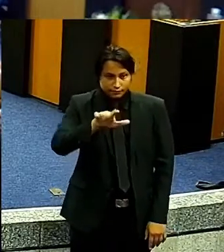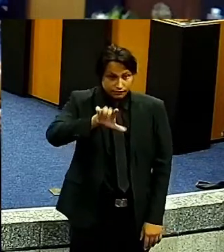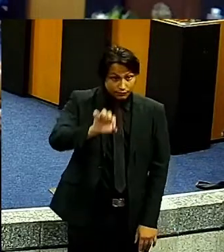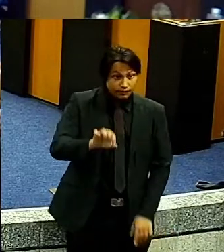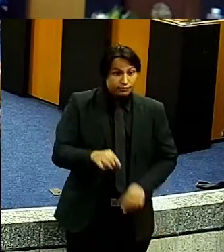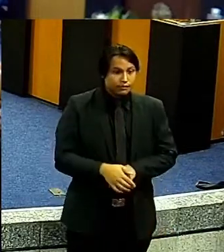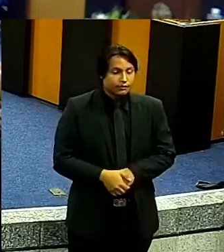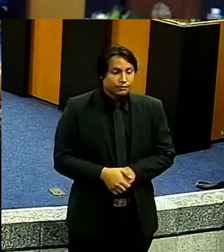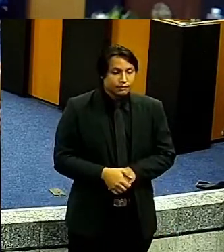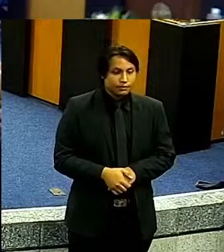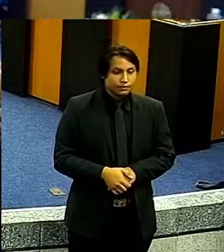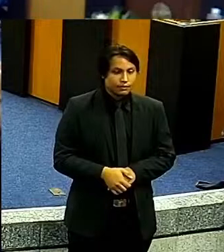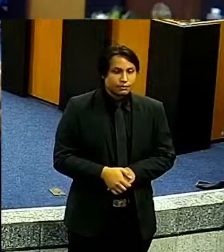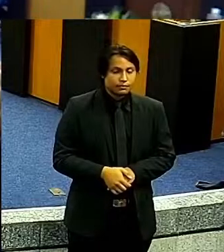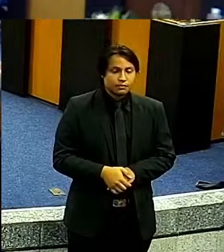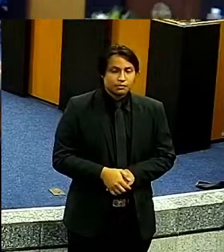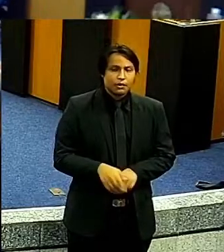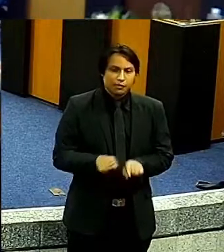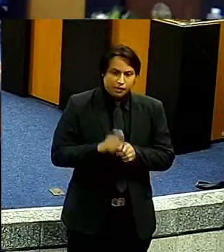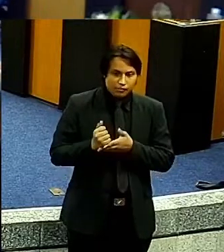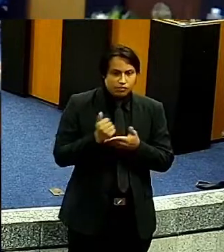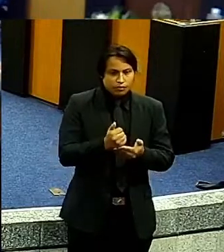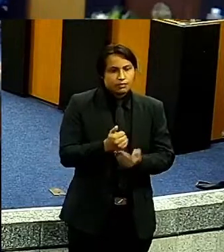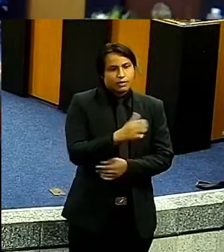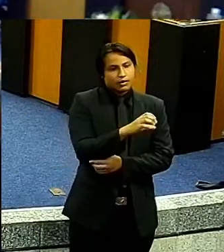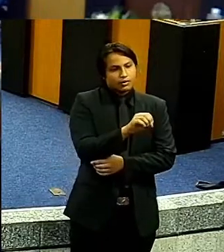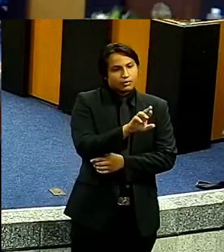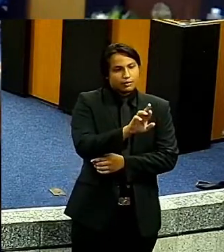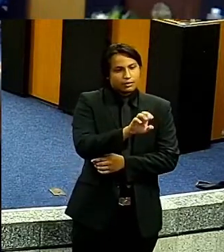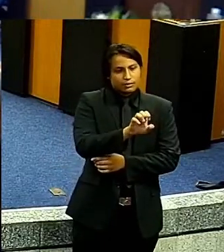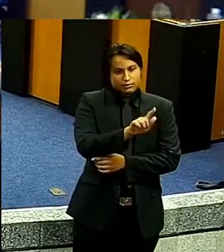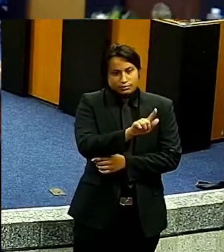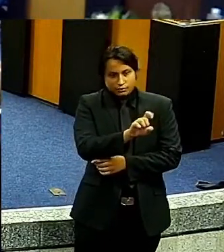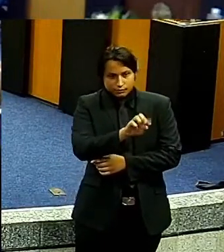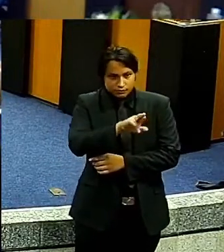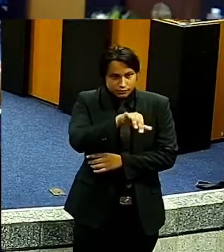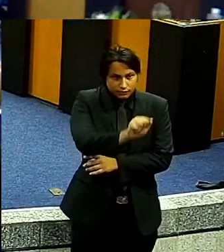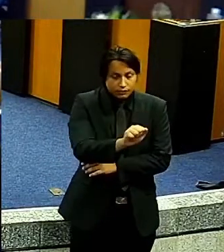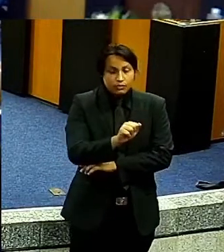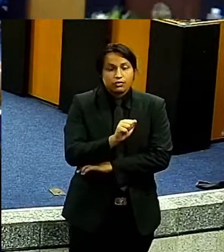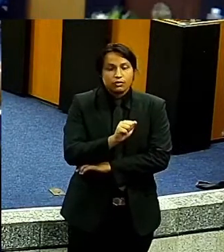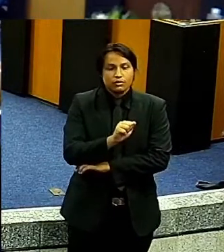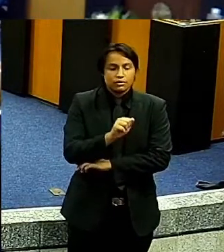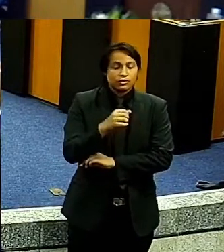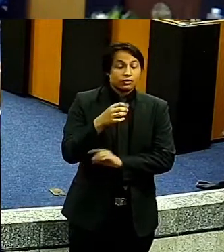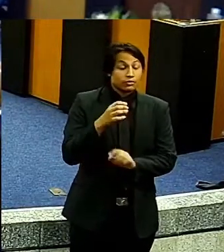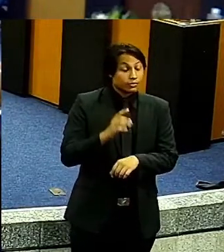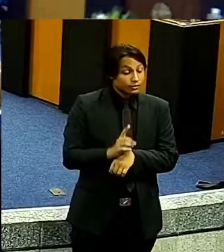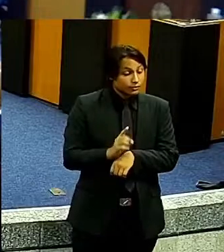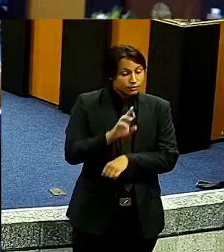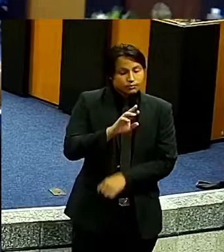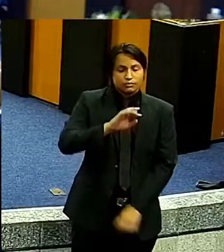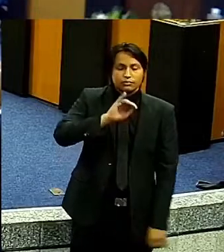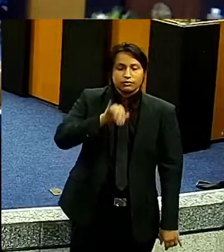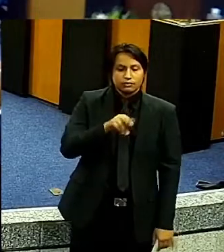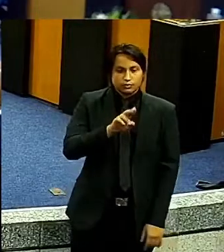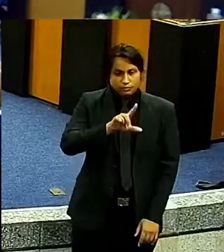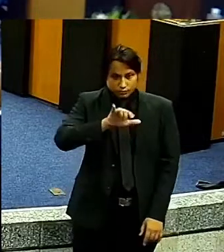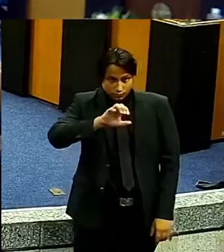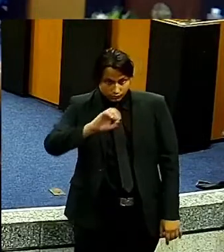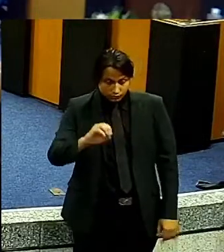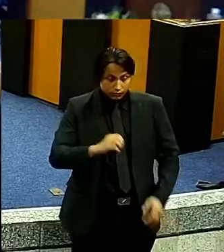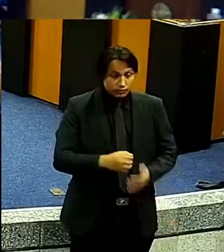juiz da de auxiliar da acordador na verdade juiz de cooperação Dr Júlio Prazeres